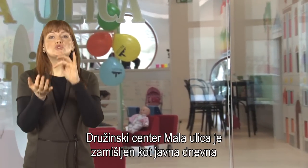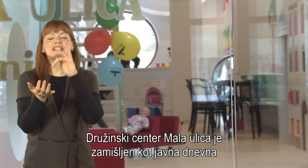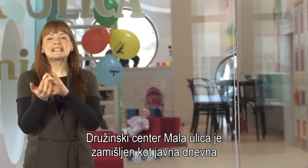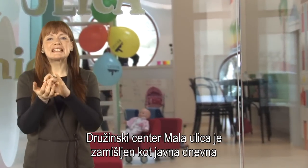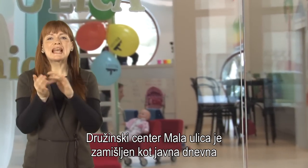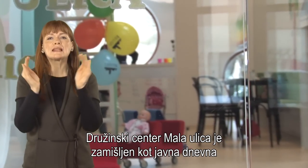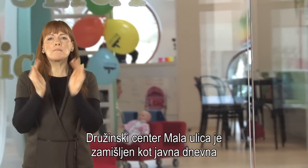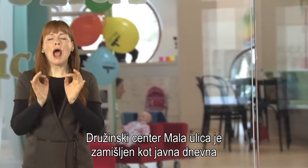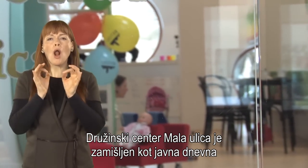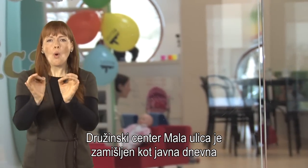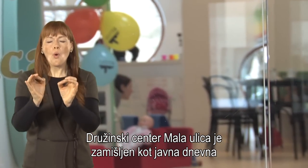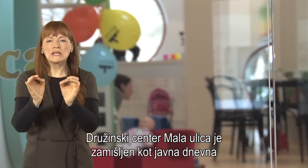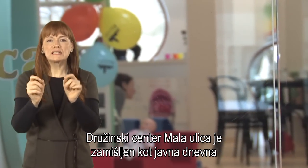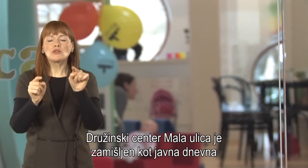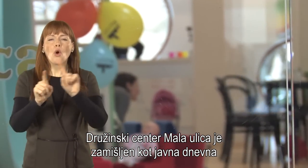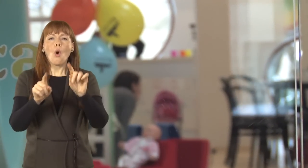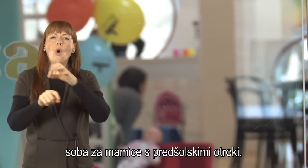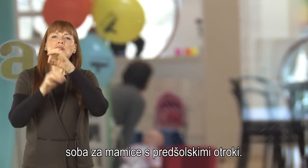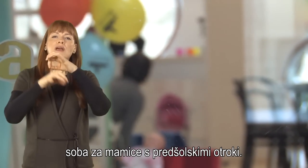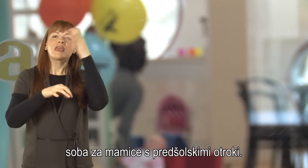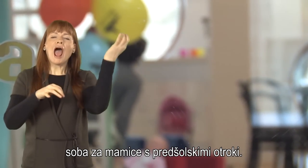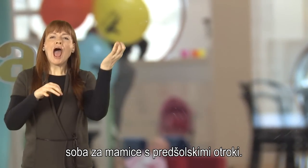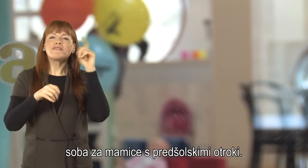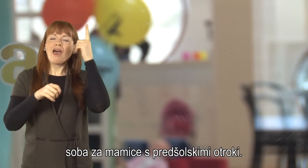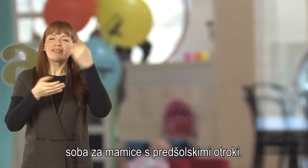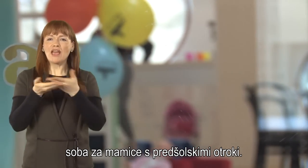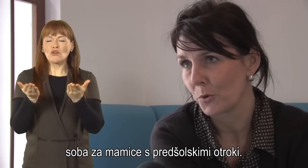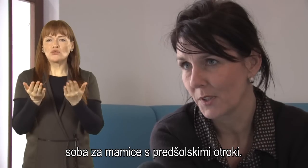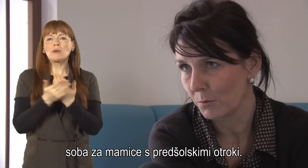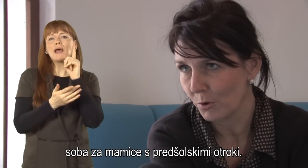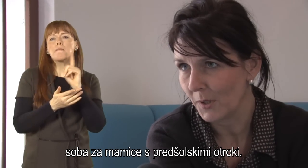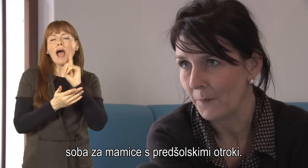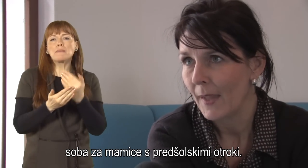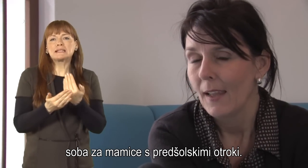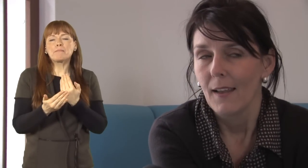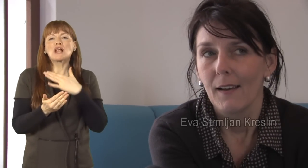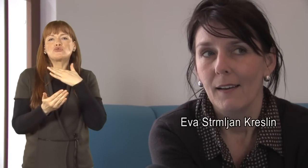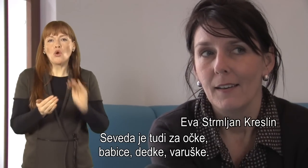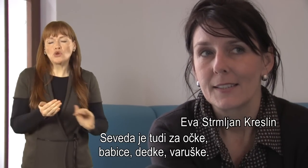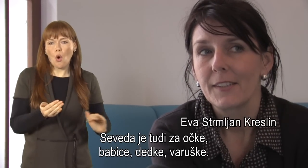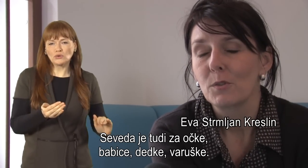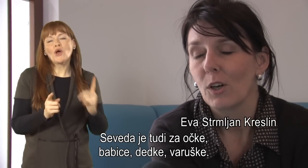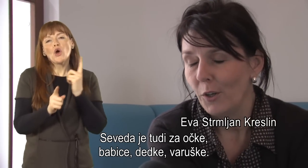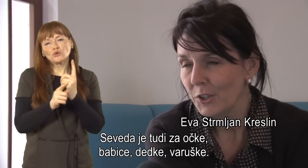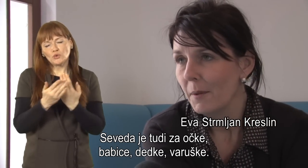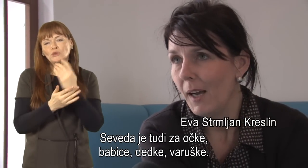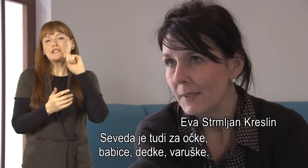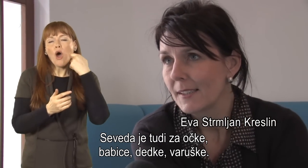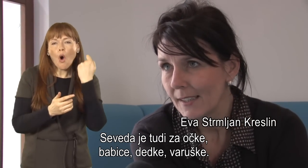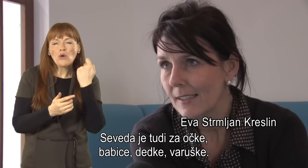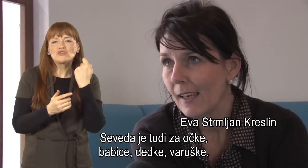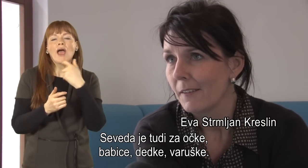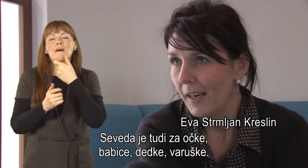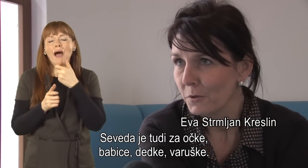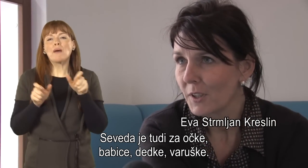Družinski center Mala ulica je zamišljen kot nekakšna javna dnevna soba za mamice z predšolskimi otroki. Seveda tudi za očke,